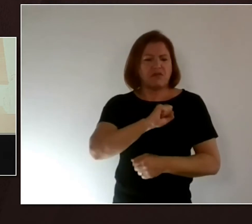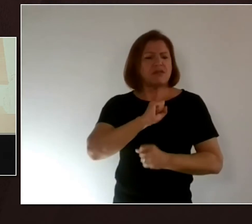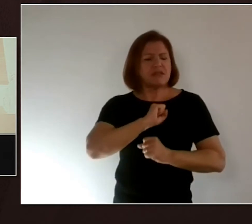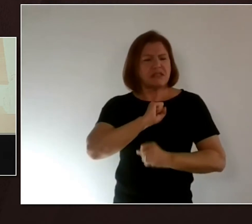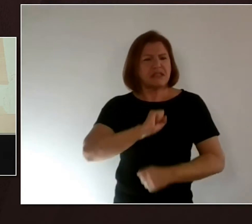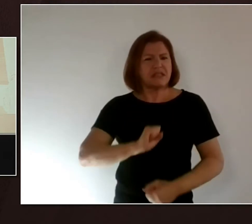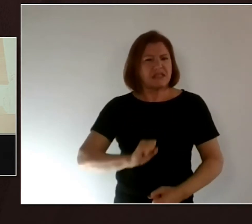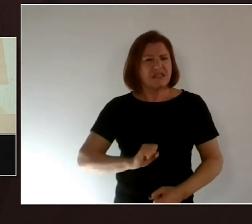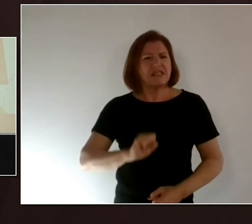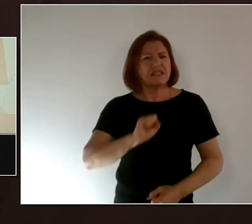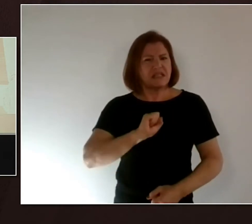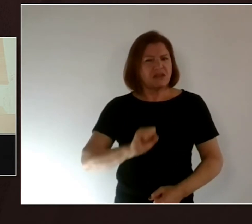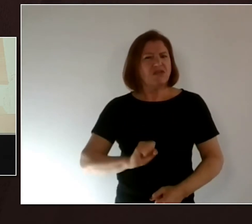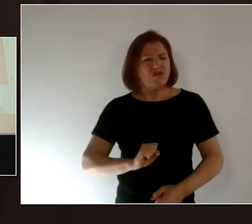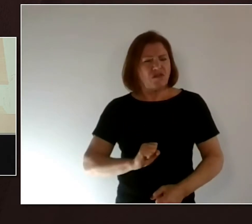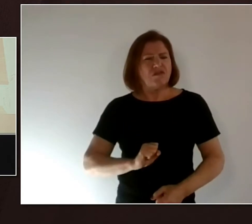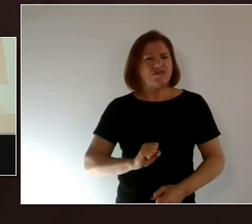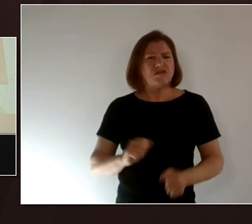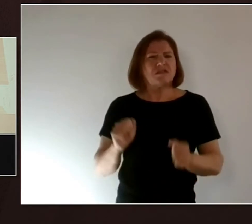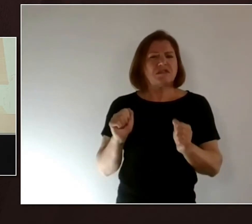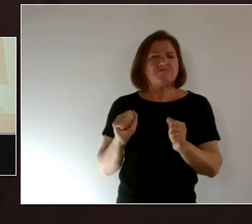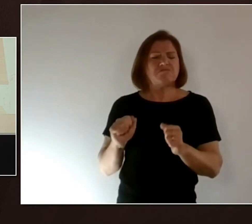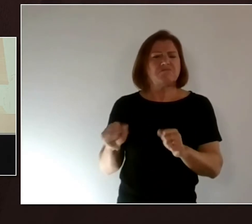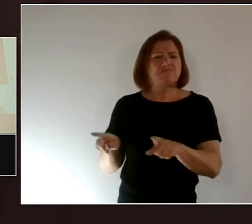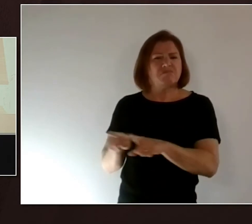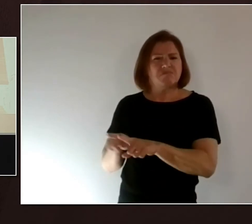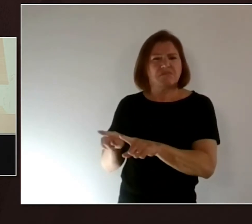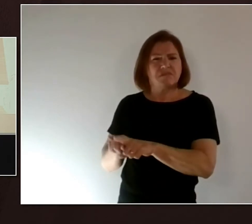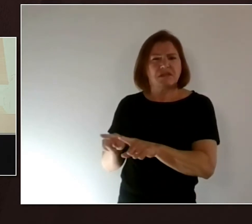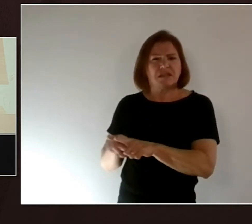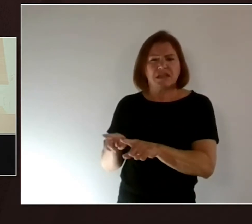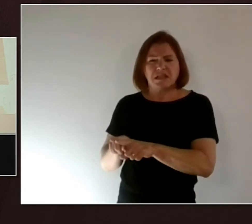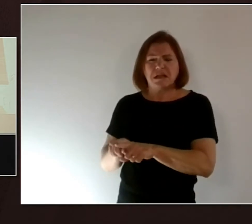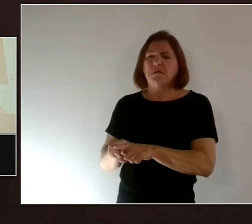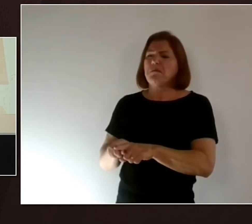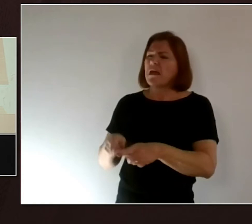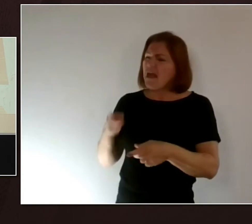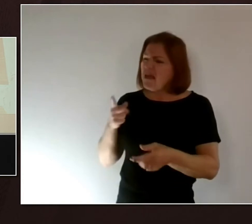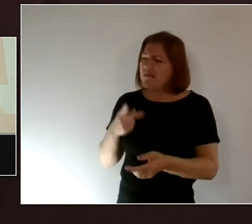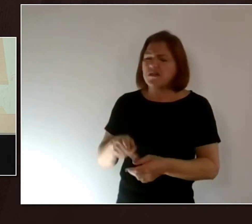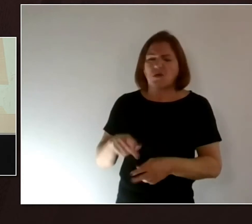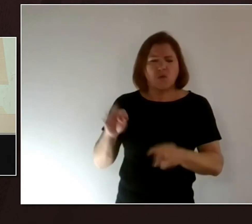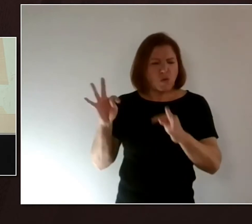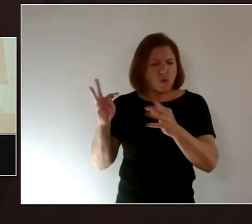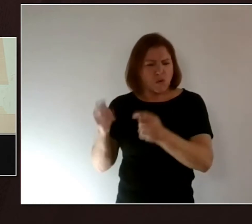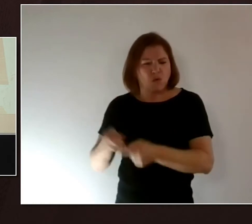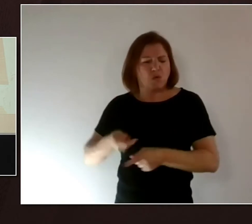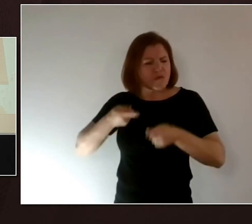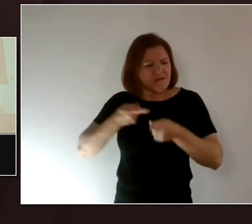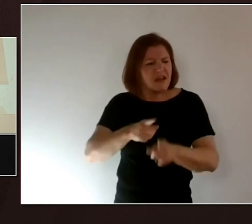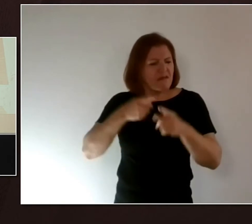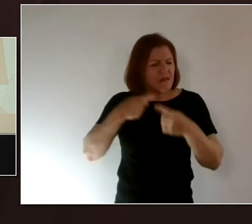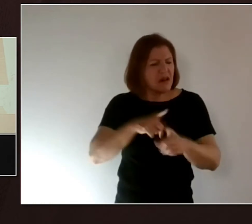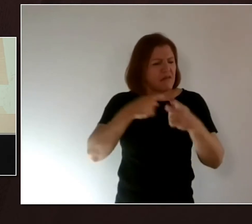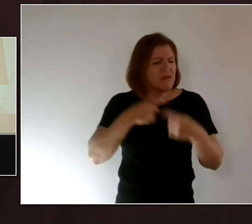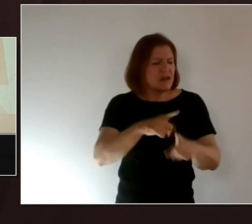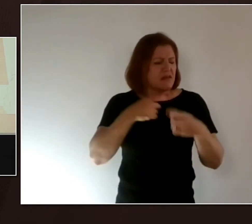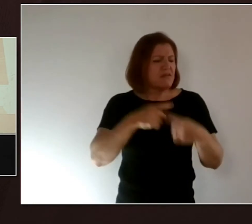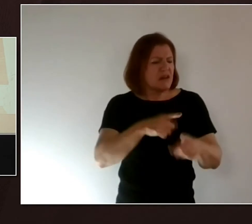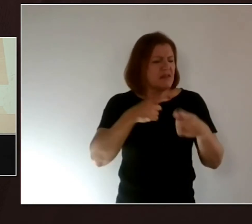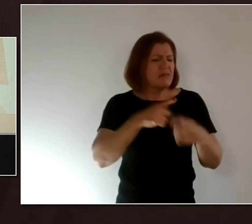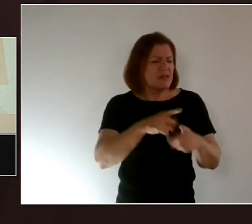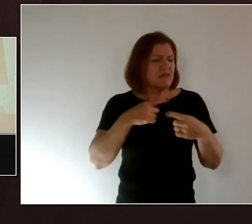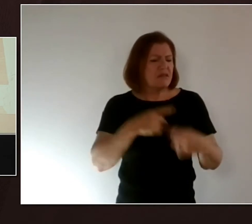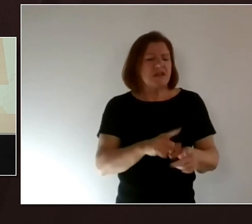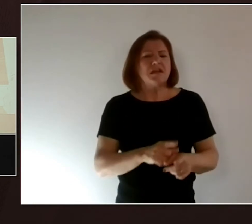deu trégua ao seu sogro enquanto não conseguiu o que desejava. E finalmente ele conseguiu e